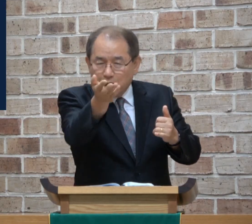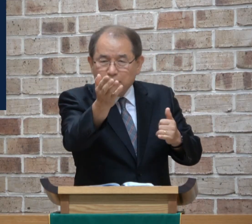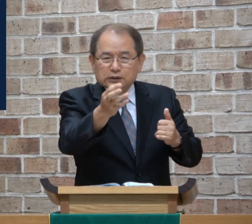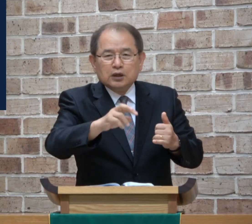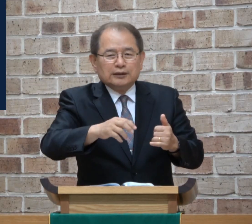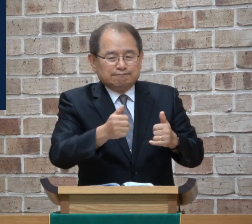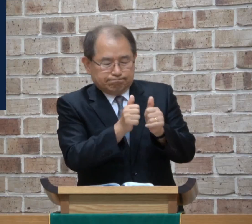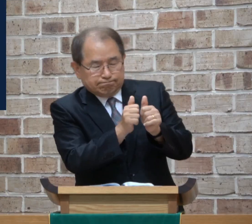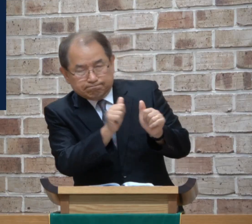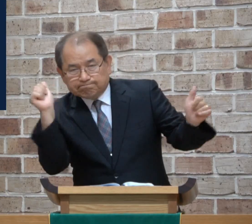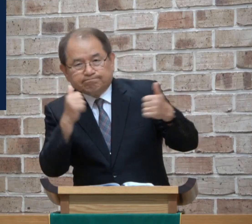내가 돌아서라.